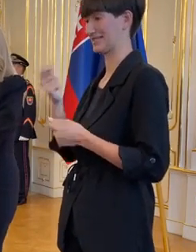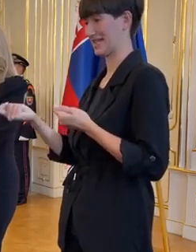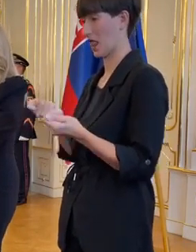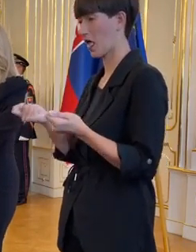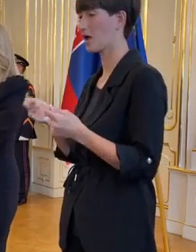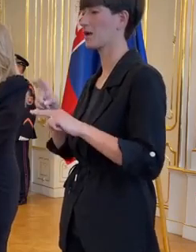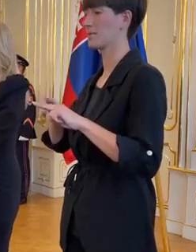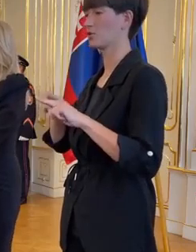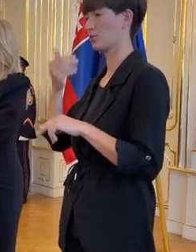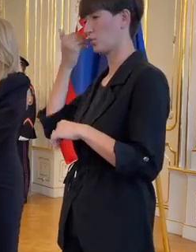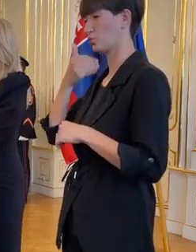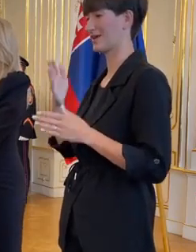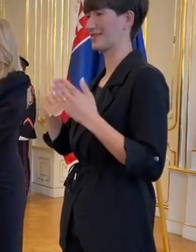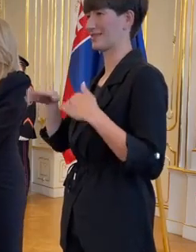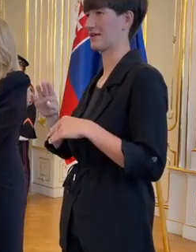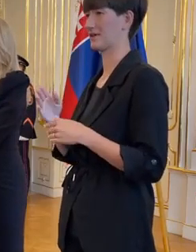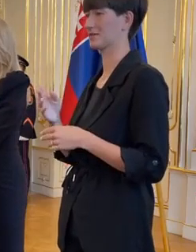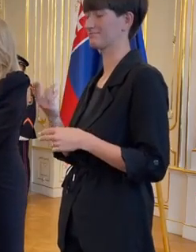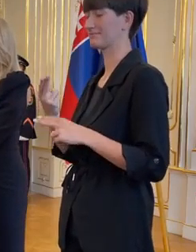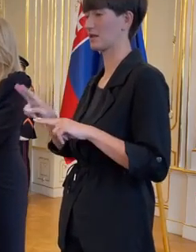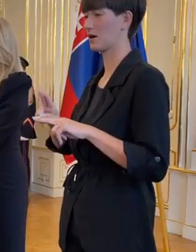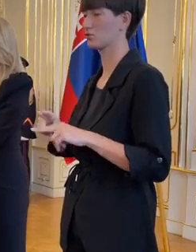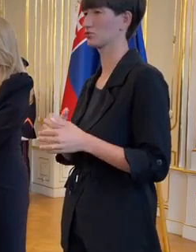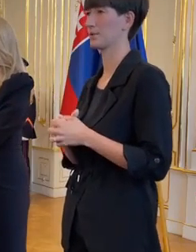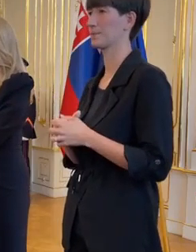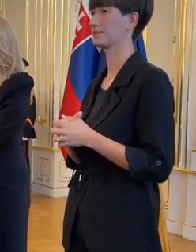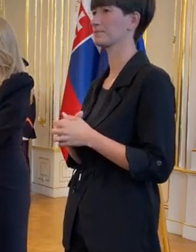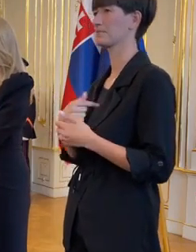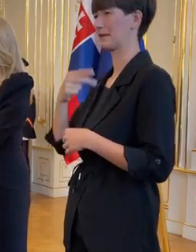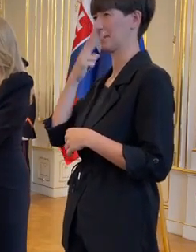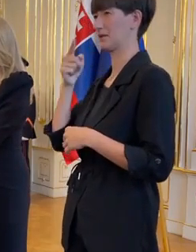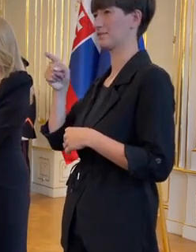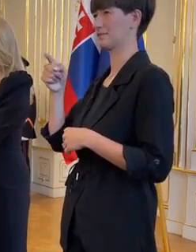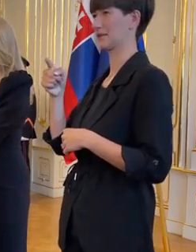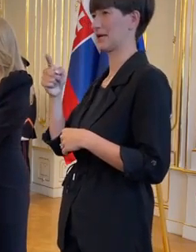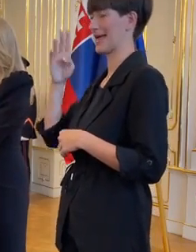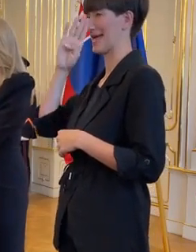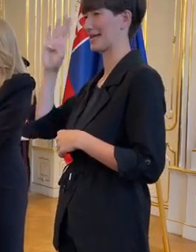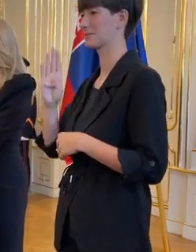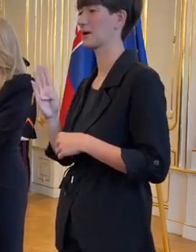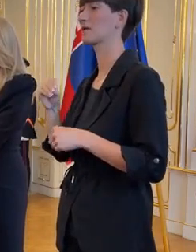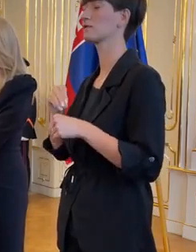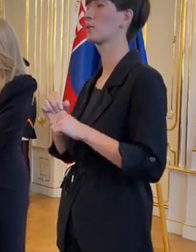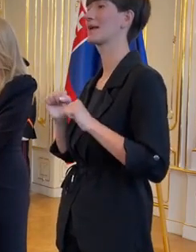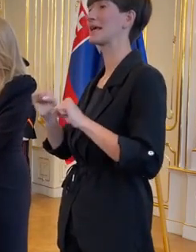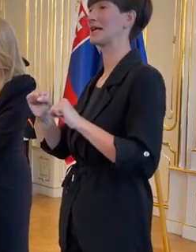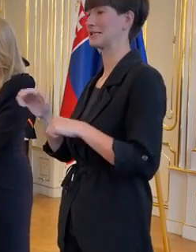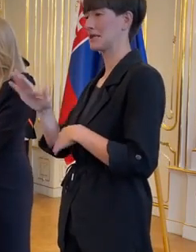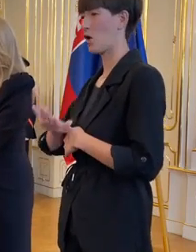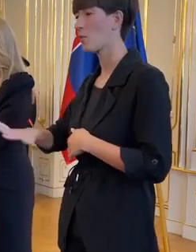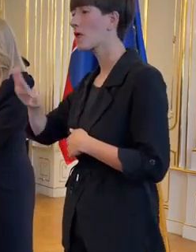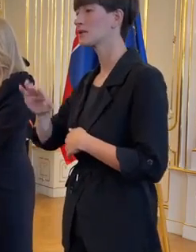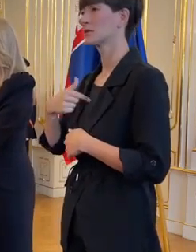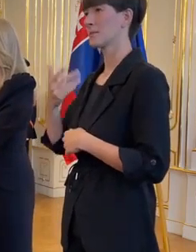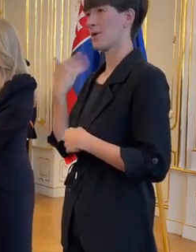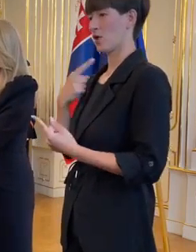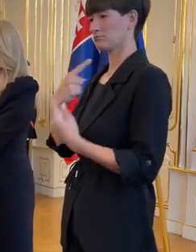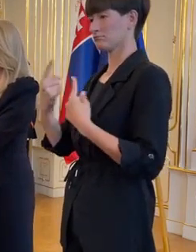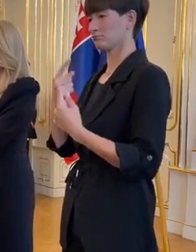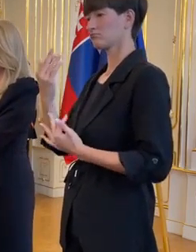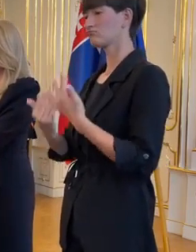sa ujímate ako skúsený expert v energetickej oblasti. V našom rozhovore ste mi potvrdili, že